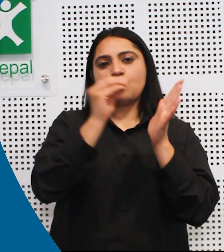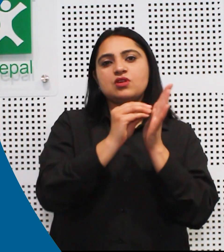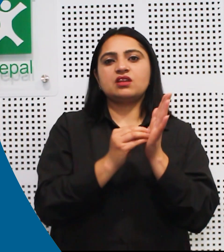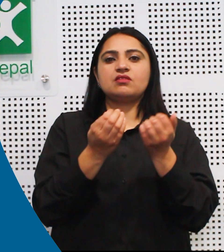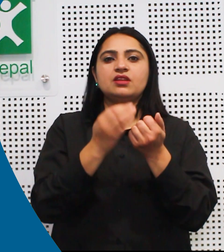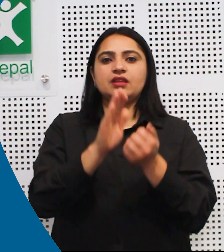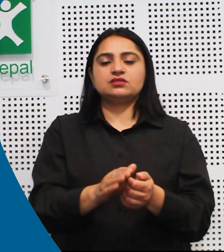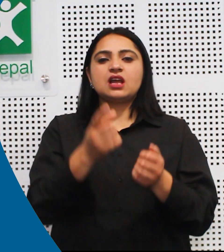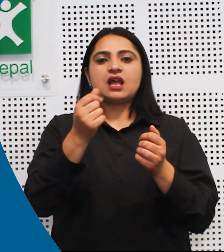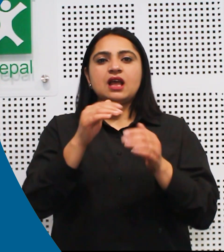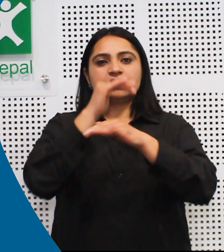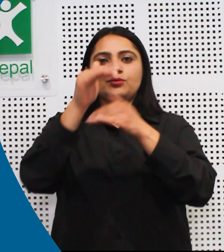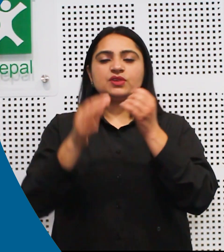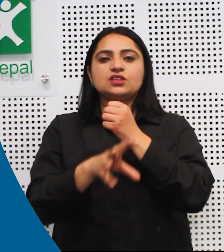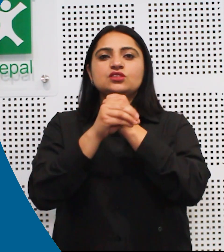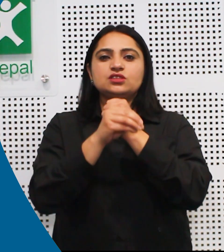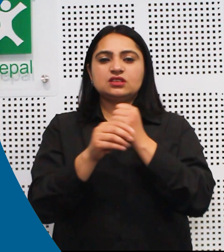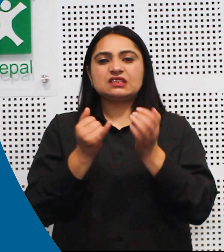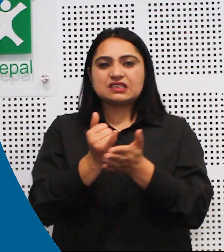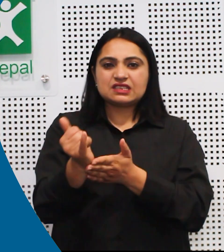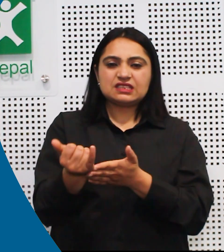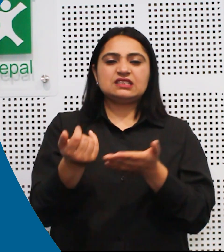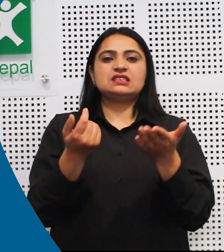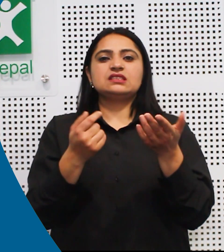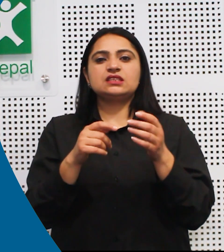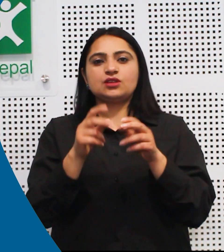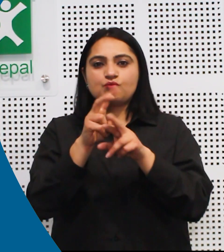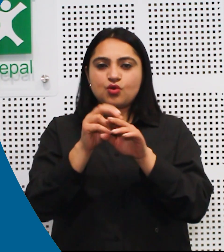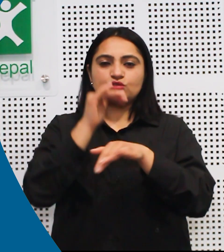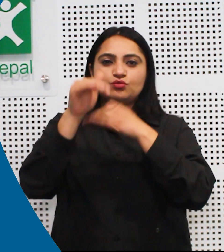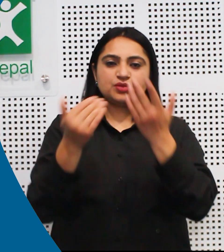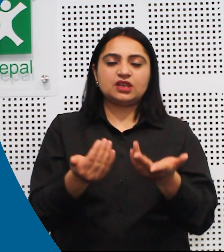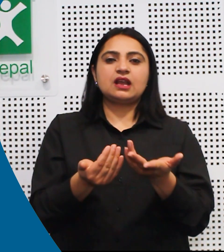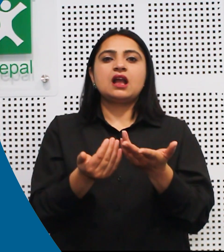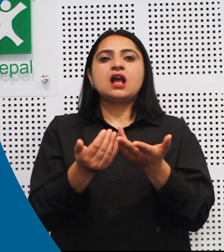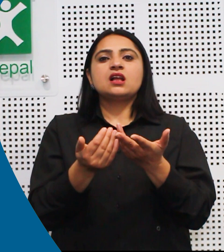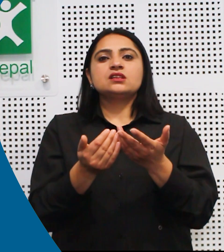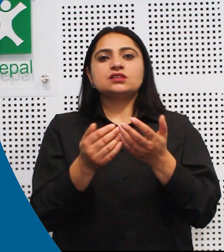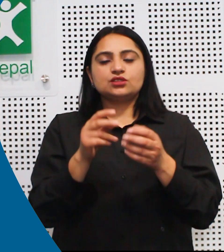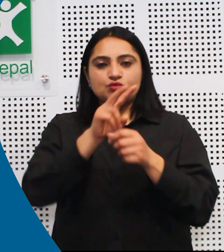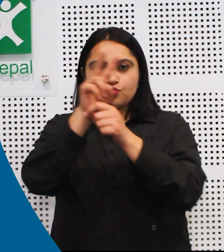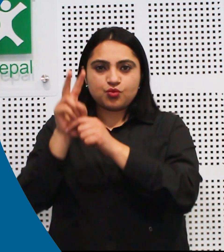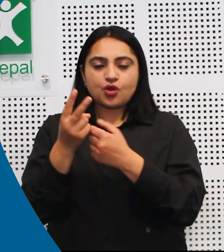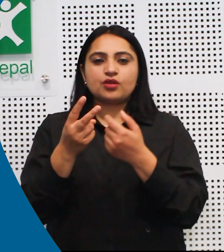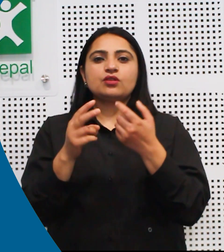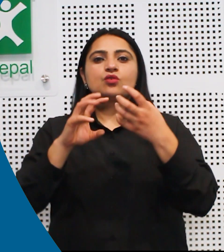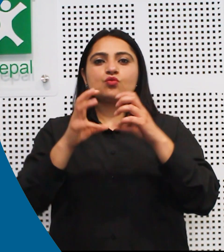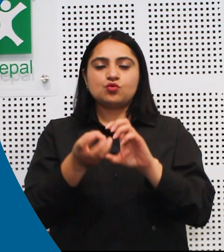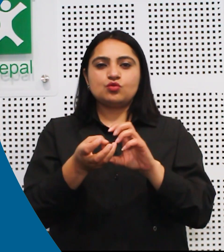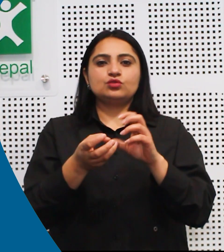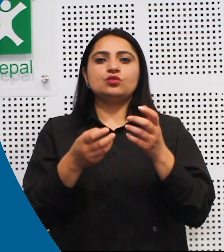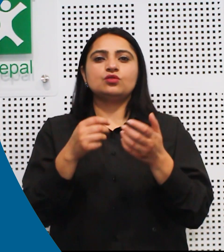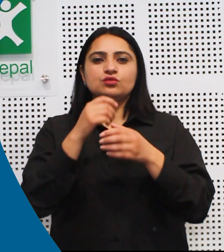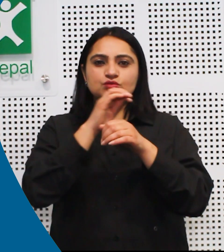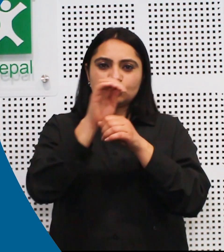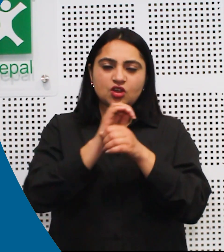छ। आर्थिक विकास अन्तर्गत कृषि, सिंचाई, पशु विकास, पर्यटन, उद्योग तथा वाणिज्य सहकारी तथा वित्तीय